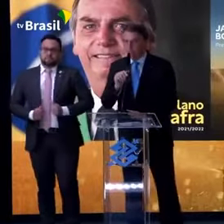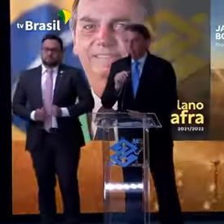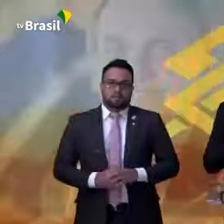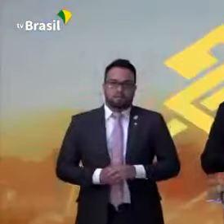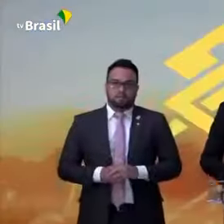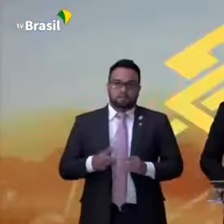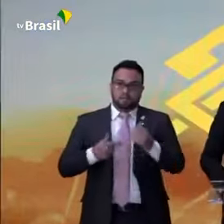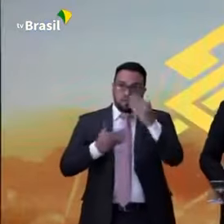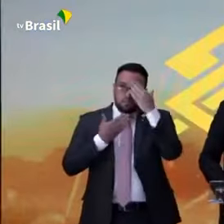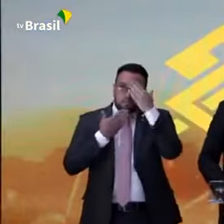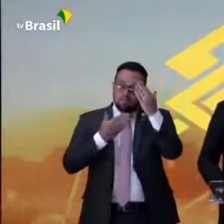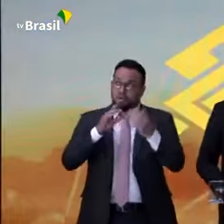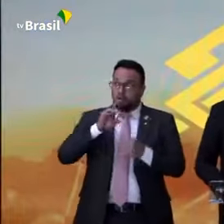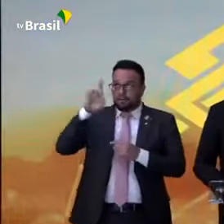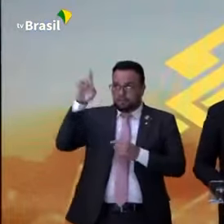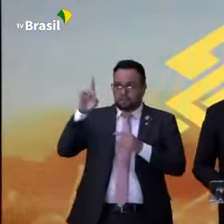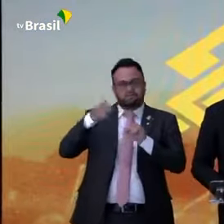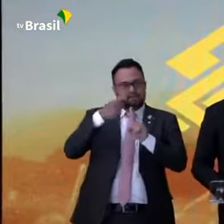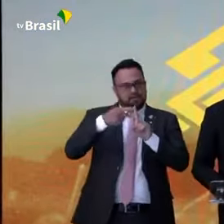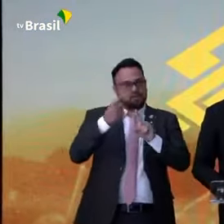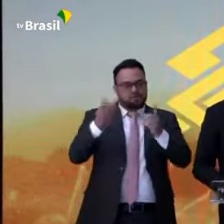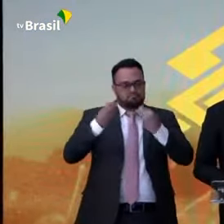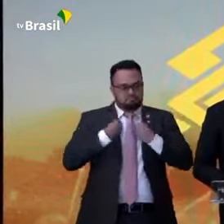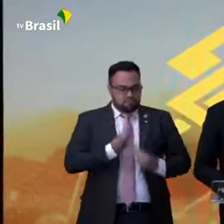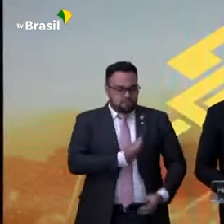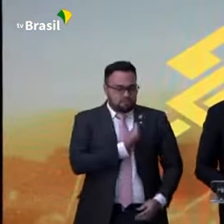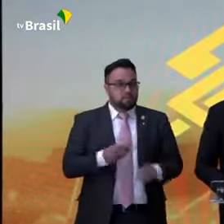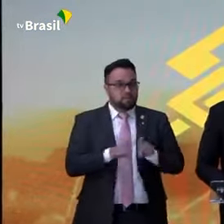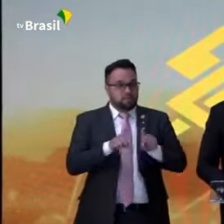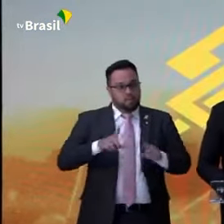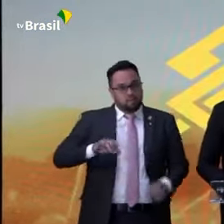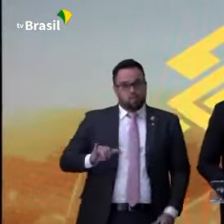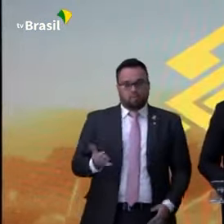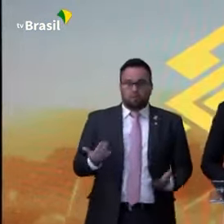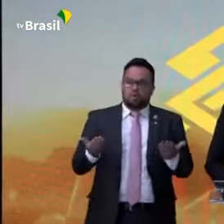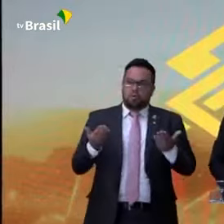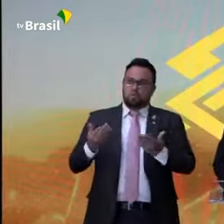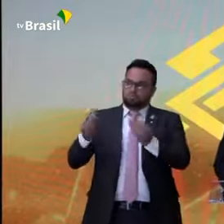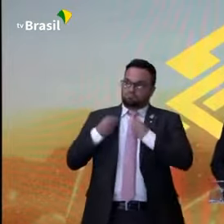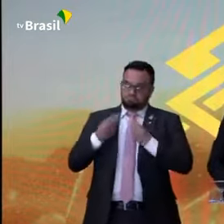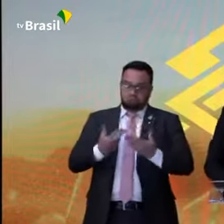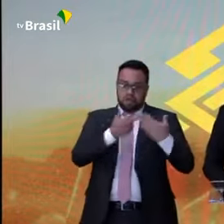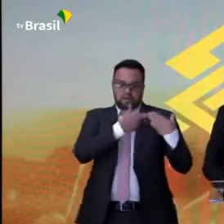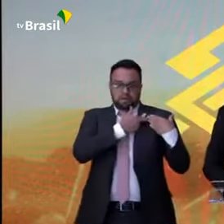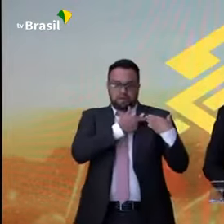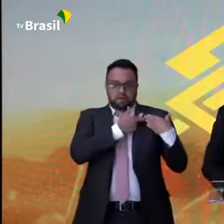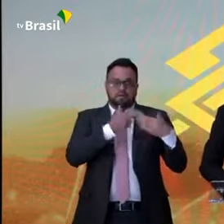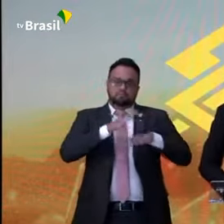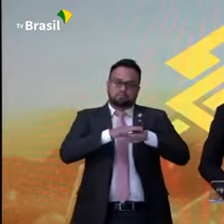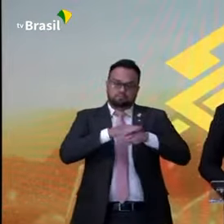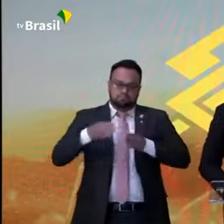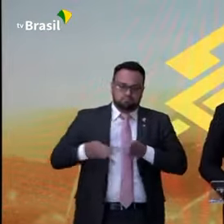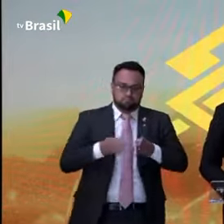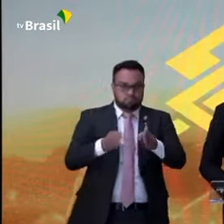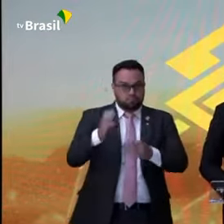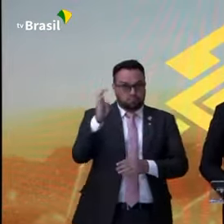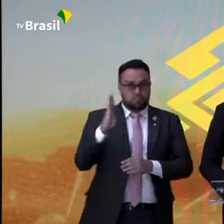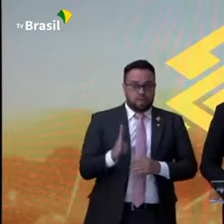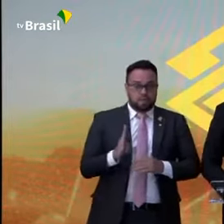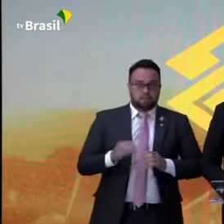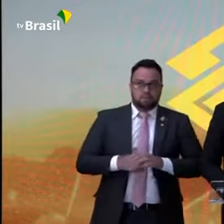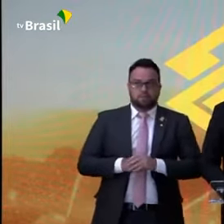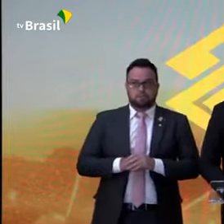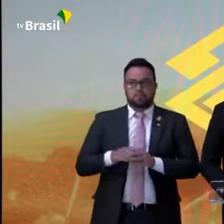é obrigado a Deus pela minha vida e pela oportunidade digo missão de conduzir o destino da Nação